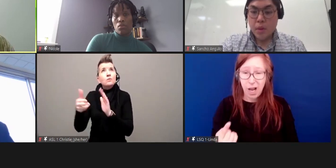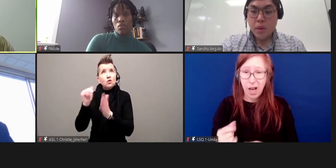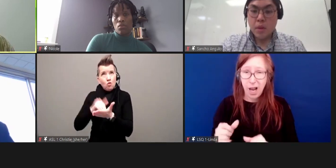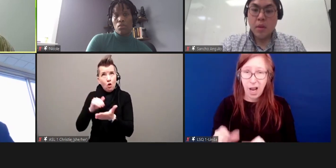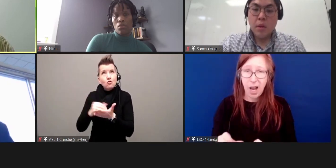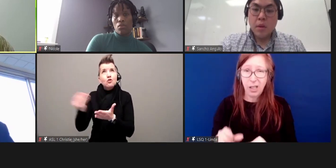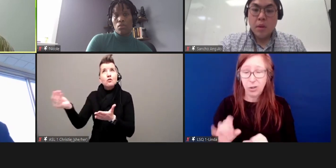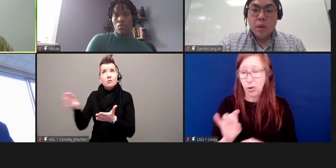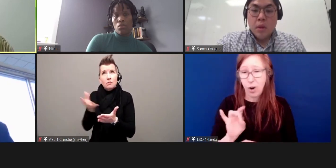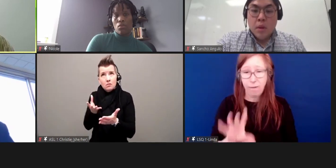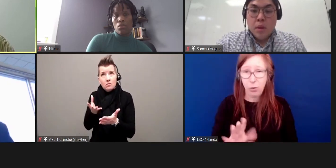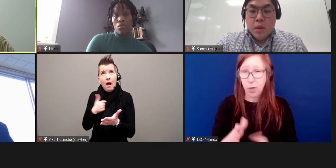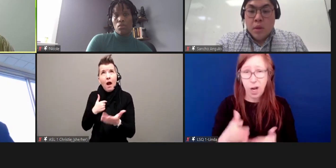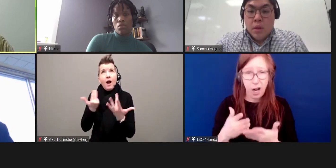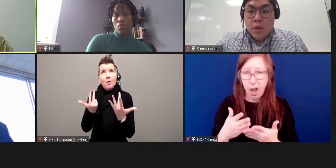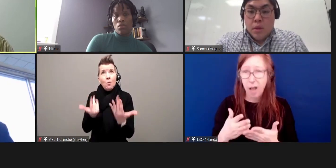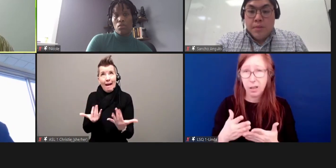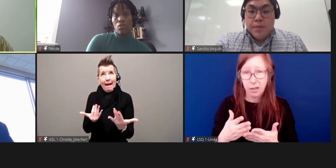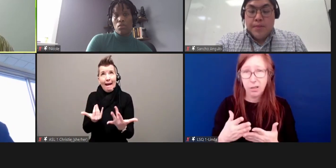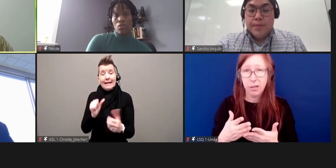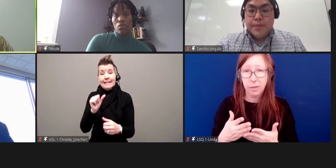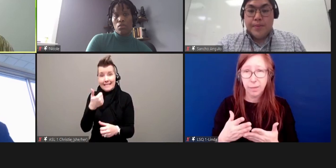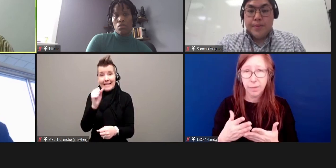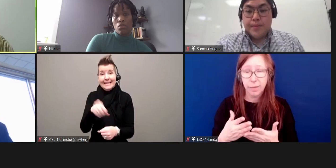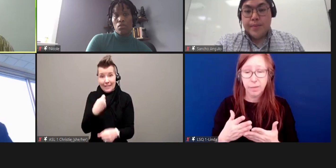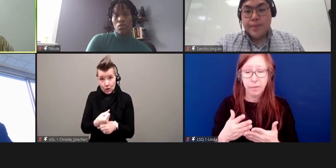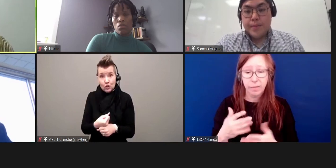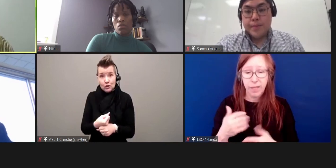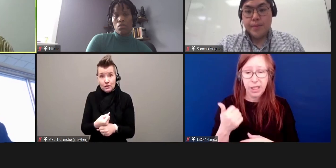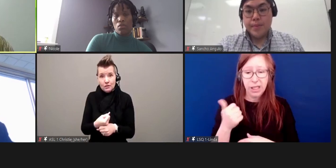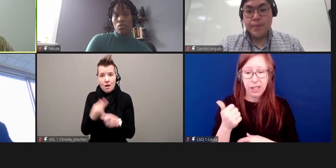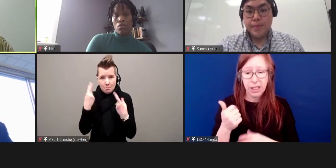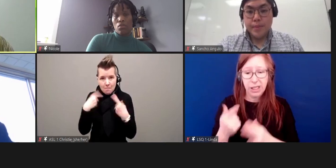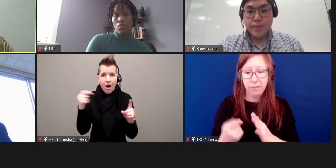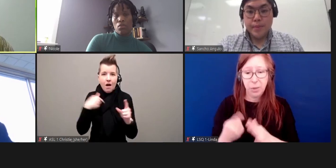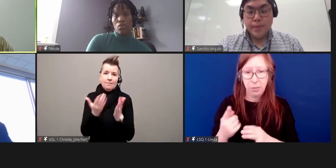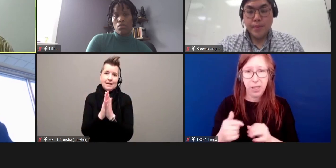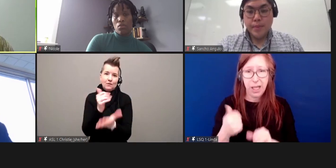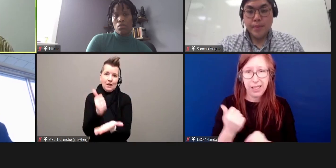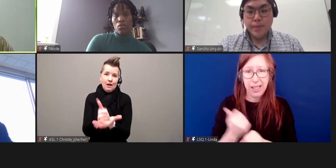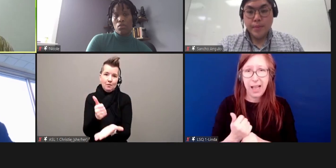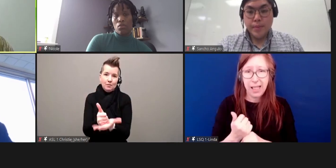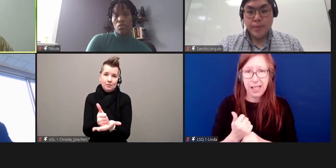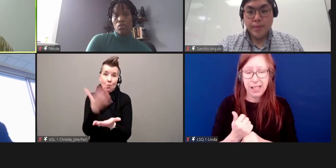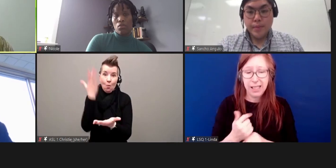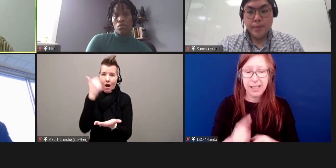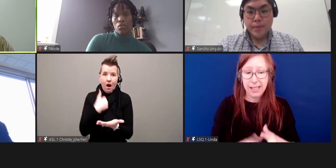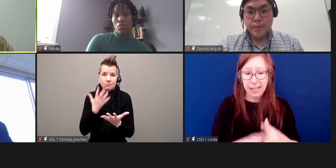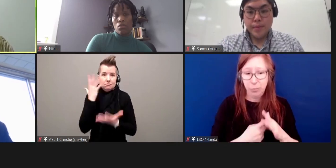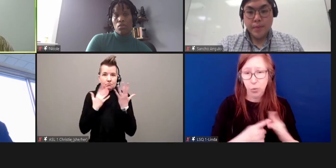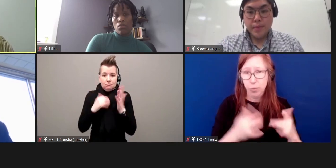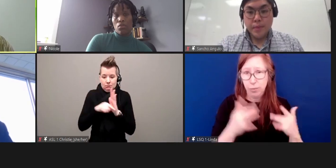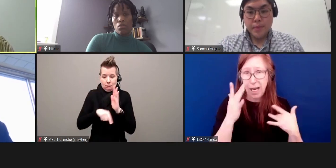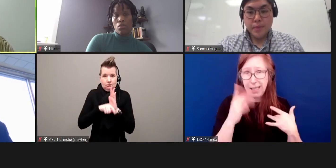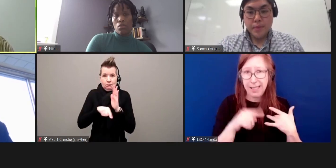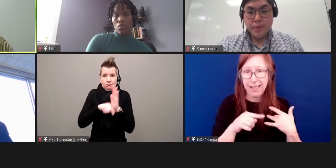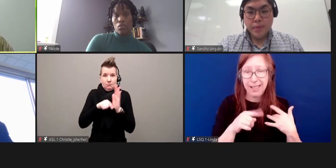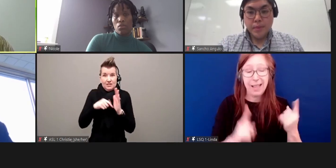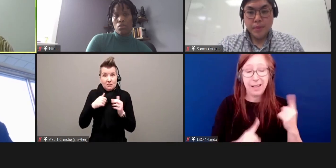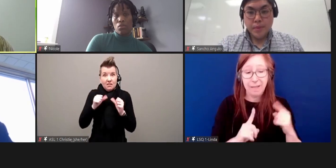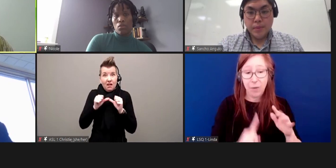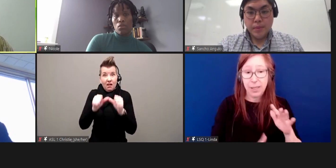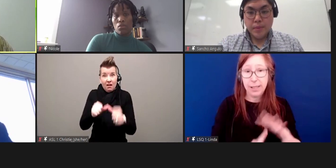l'aide pendant les 10 premières années de cette maladie qui parfois a des symptômes très